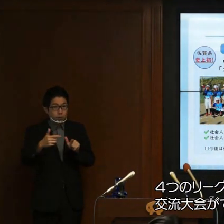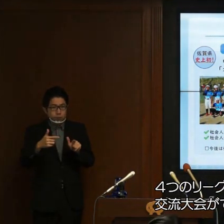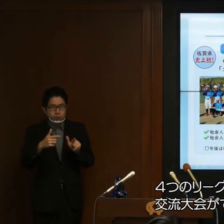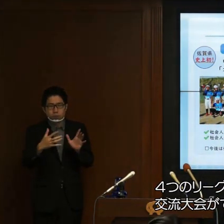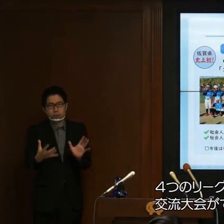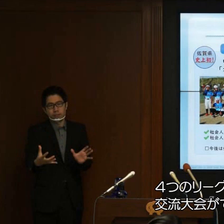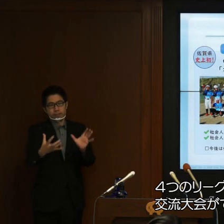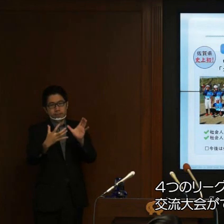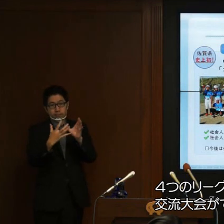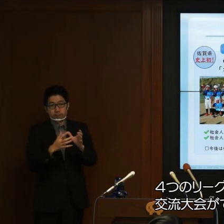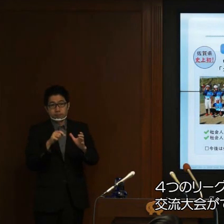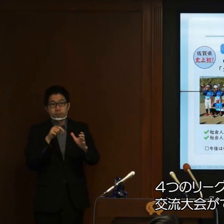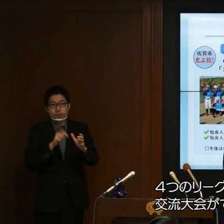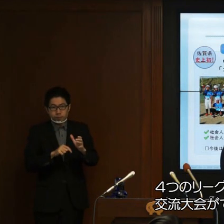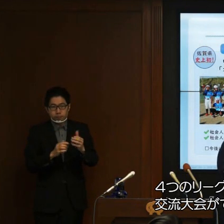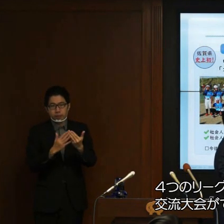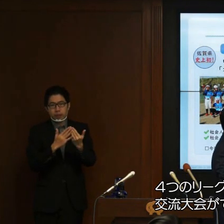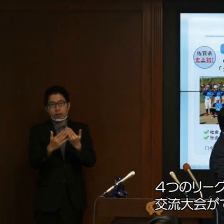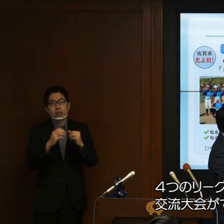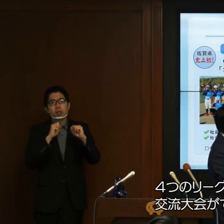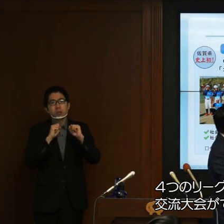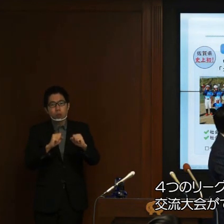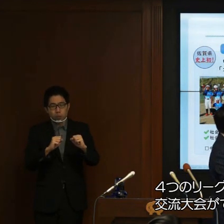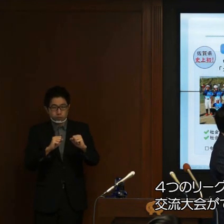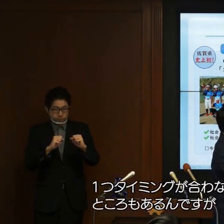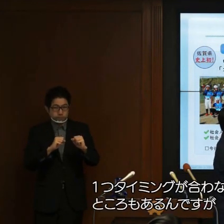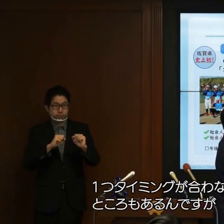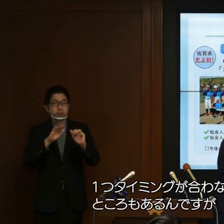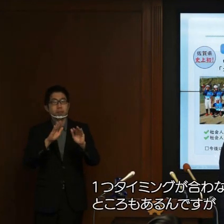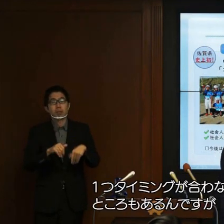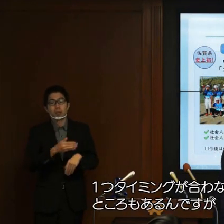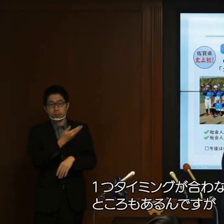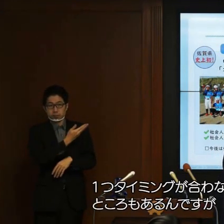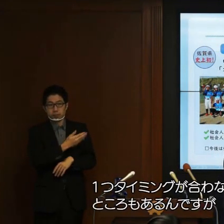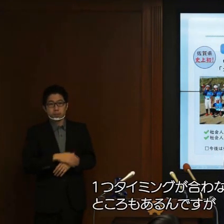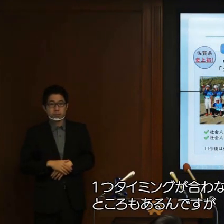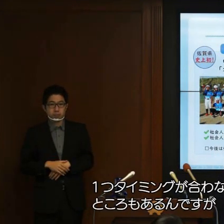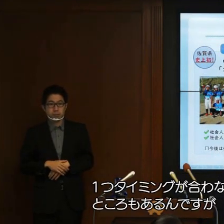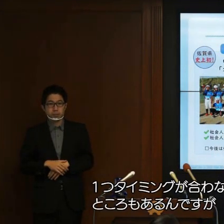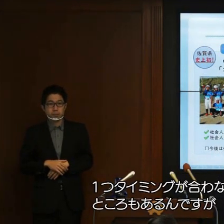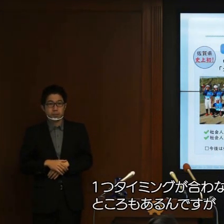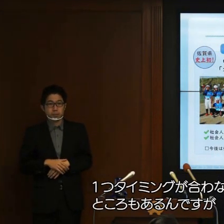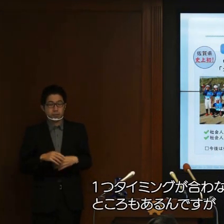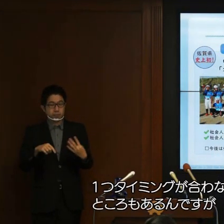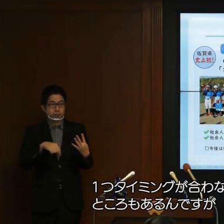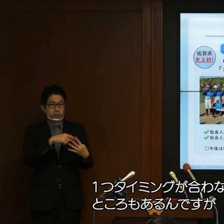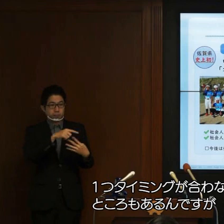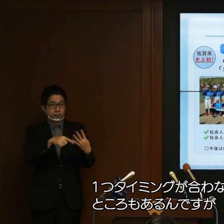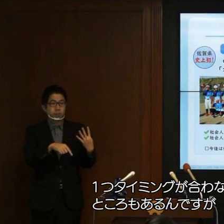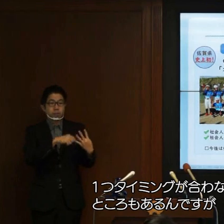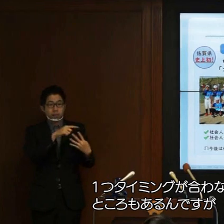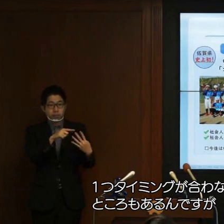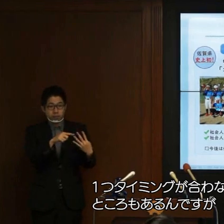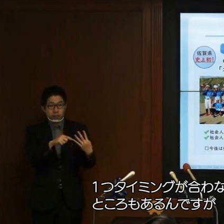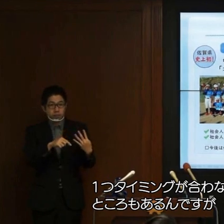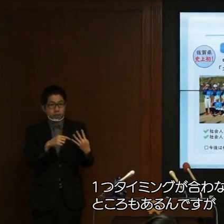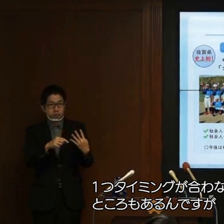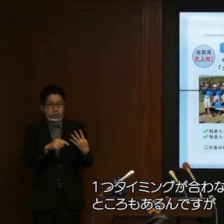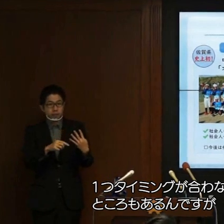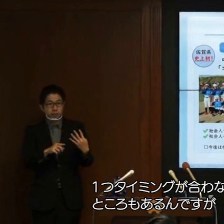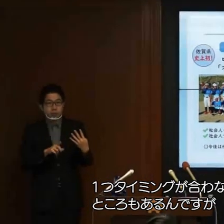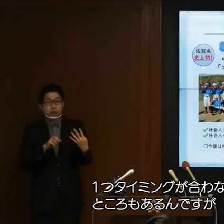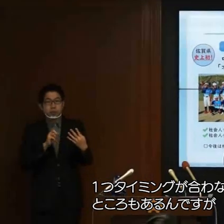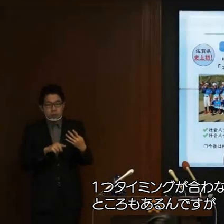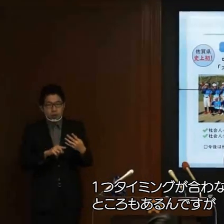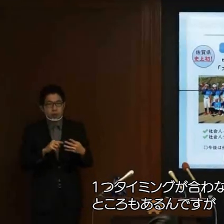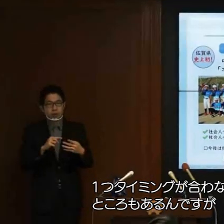集まって、こういう大会ができました。ボーイズ1つですね、参加できなかった、タイミングが合わなくて